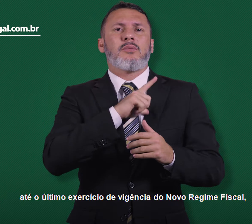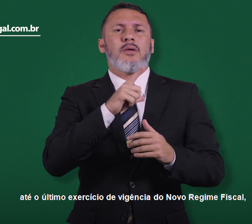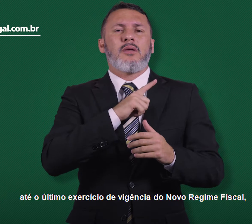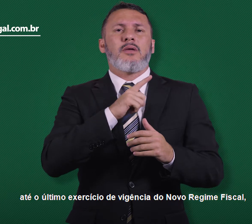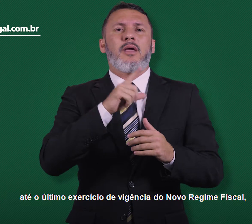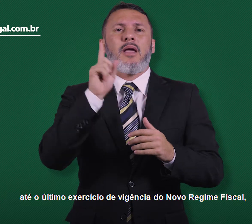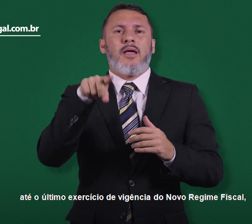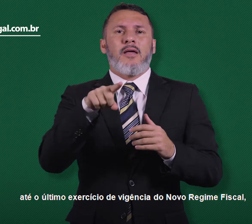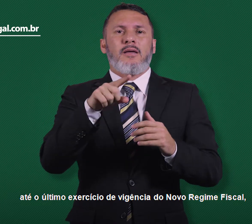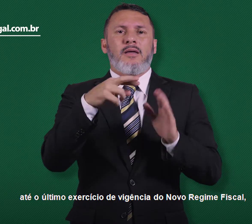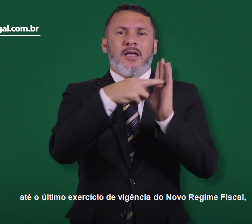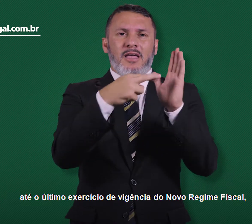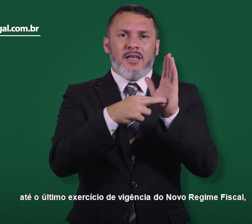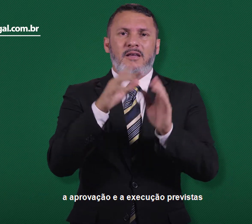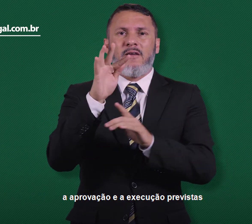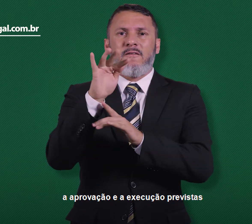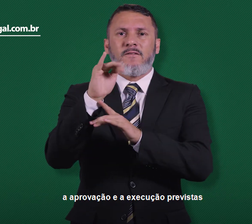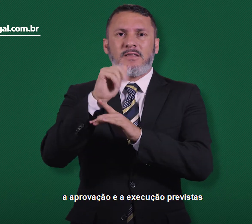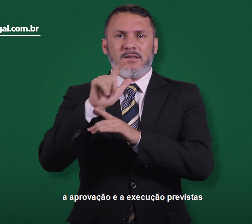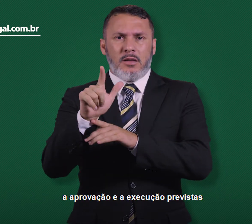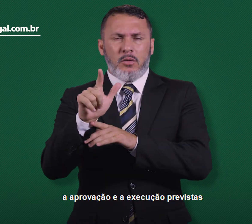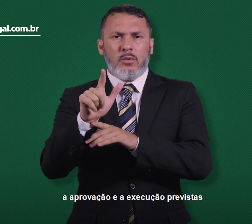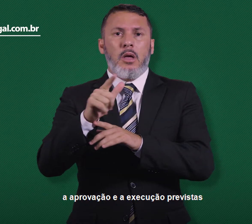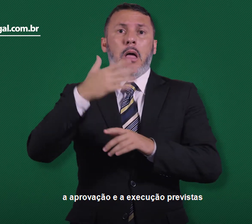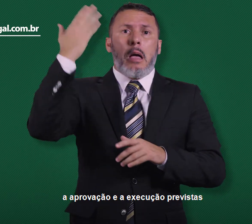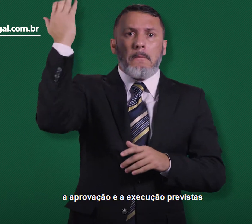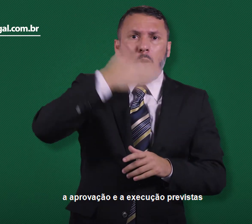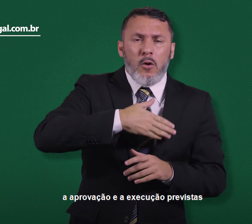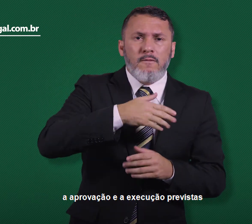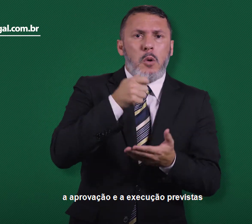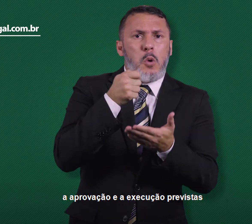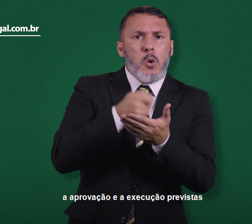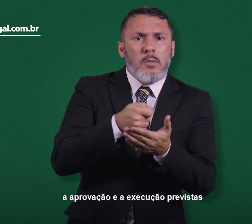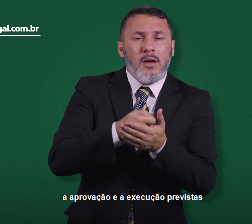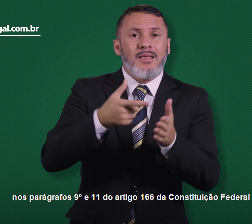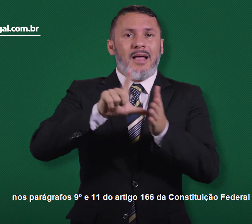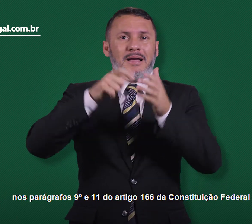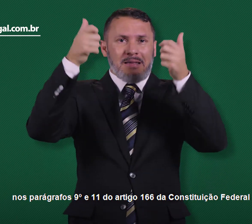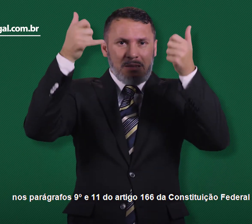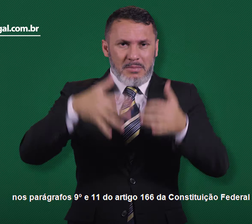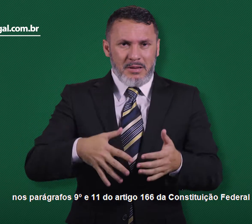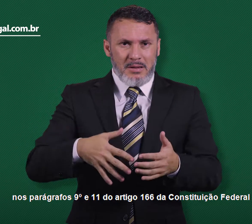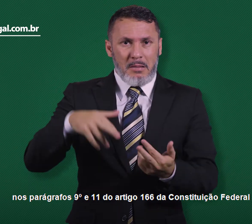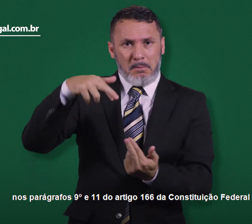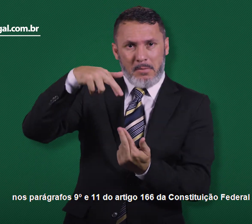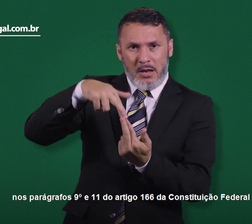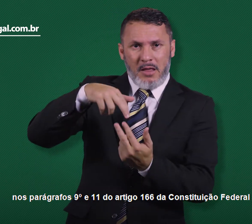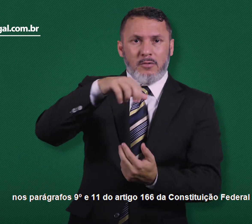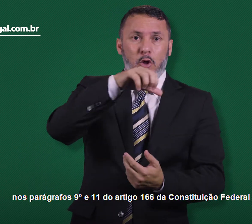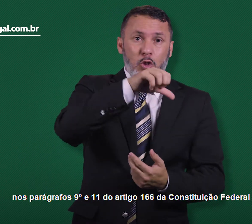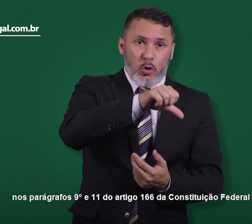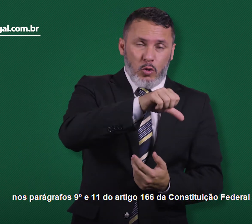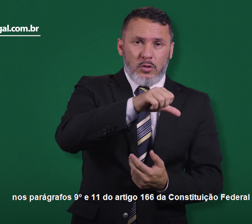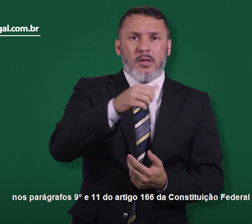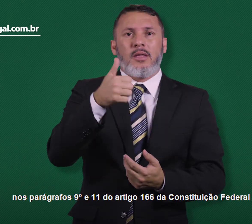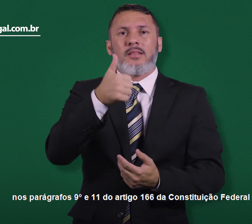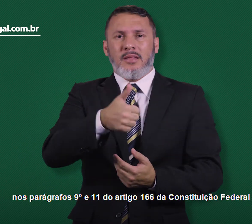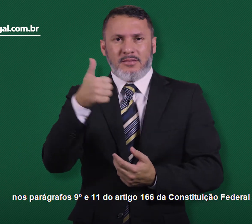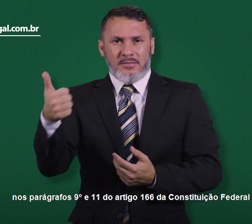novo regime fiscal, a aprovação e a execução previstas nos parágrafos 9º e 11º do